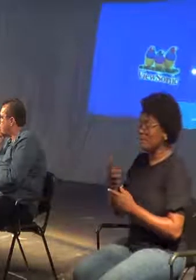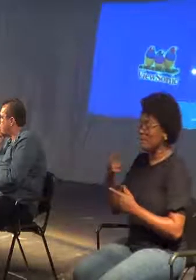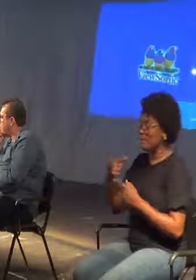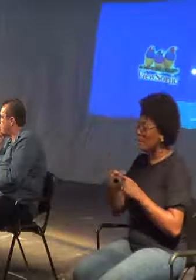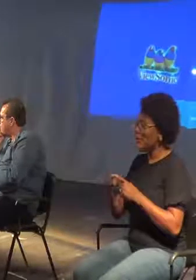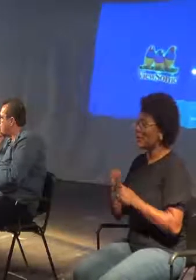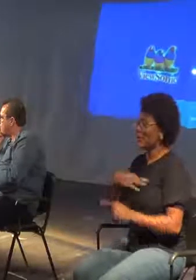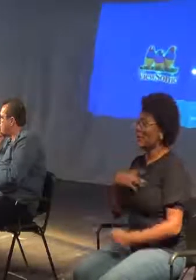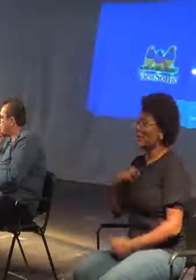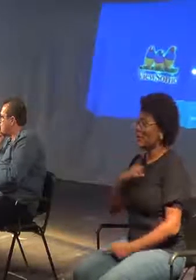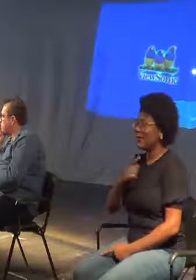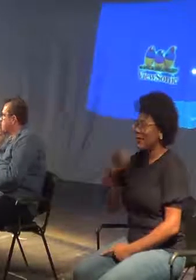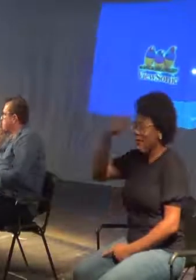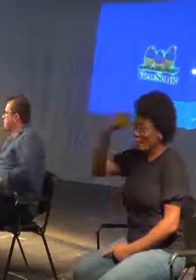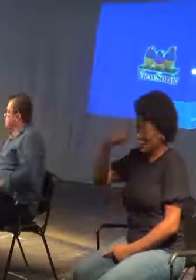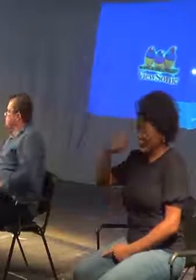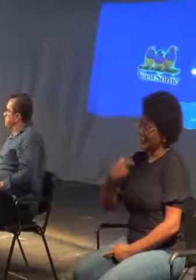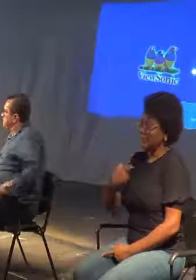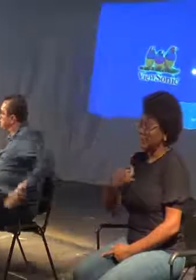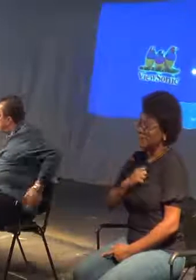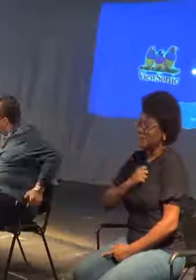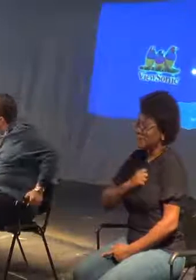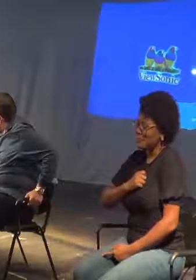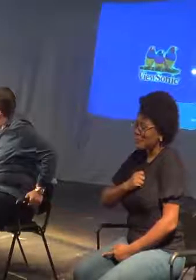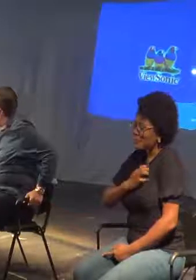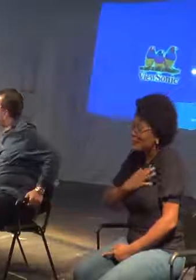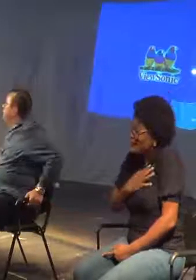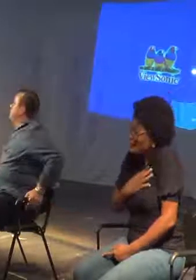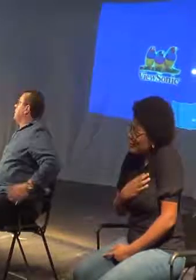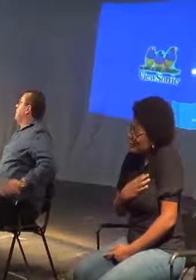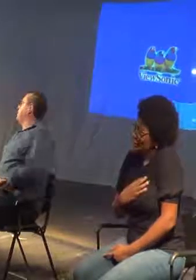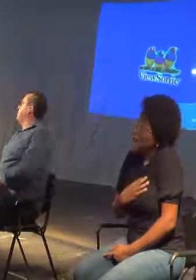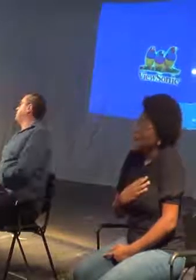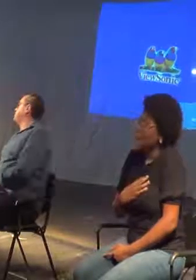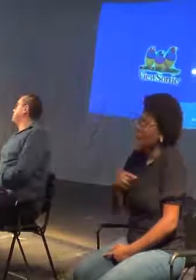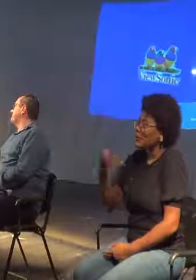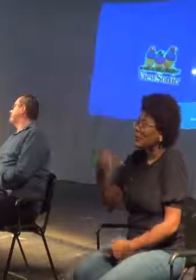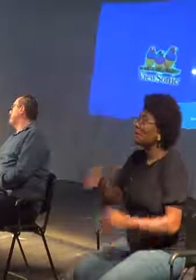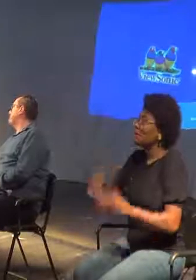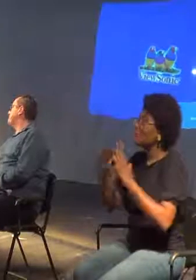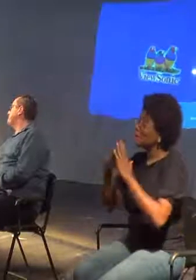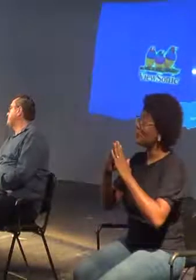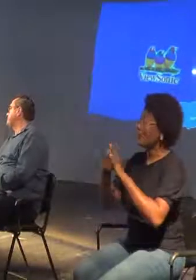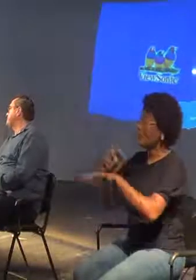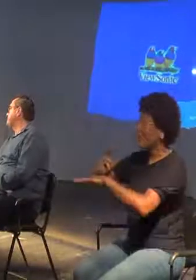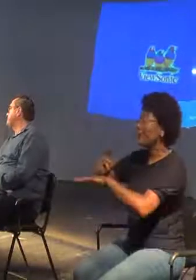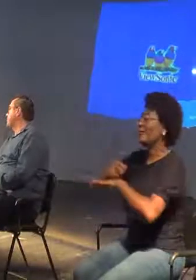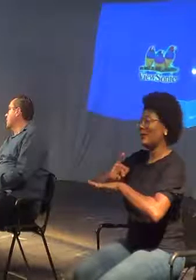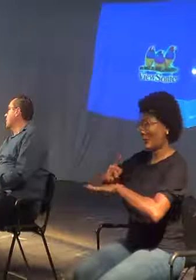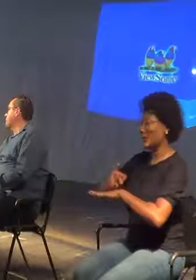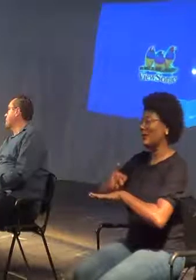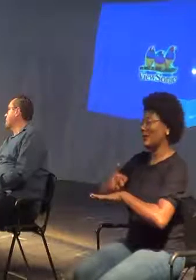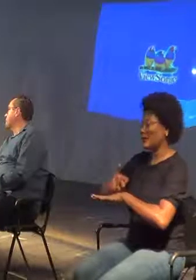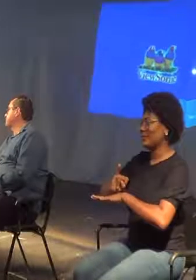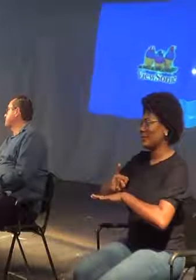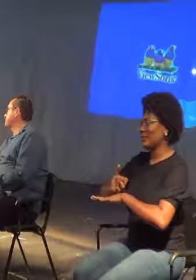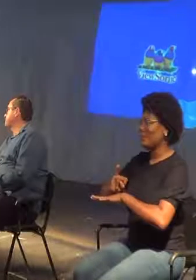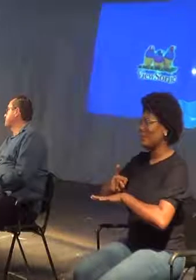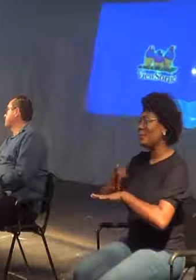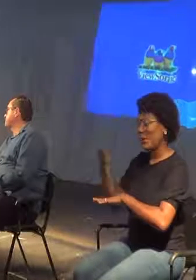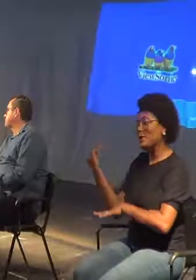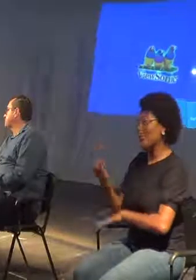emoção das pessoas que vivem e se comprometem com essa cidade. Então, o Nazel está aqui, eu acho que